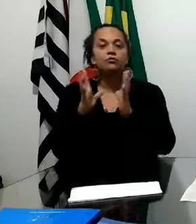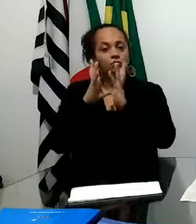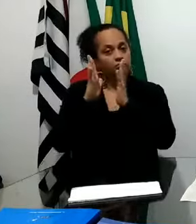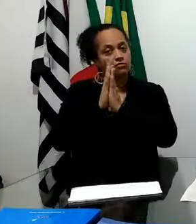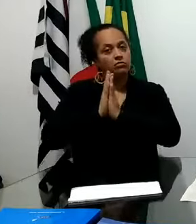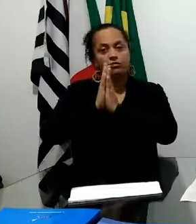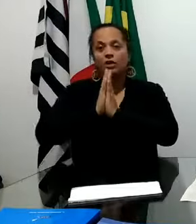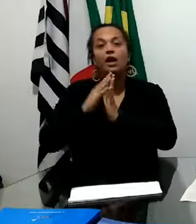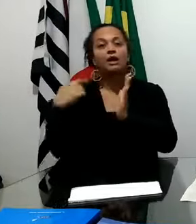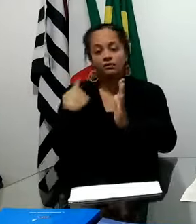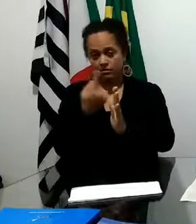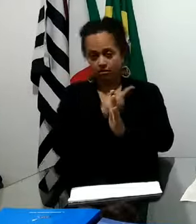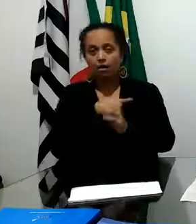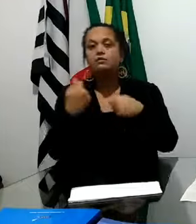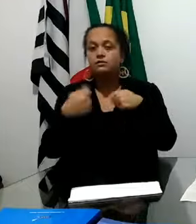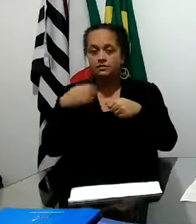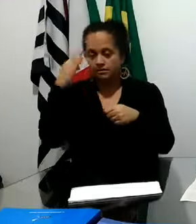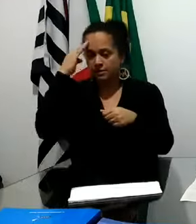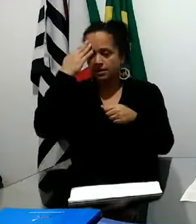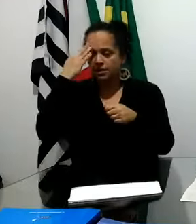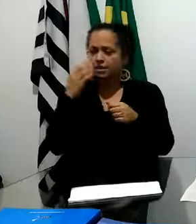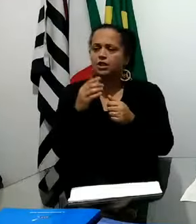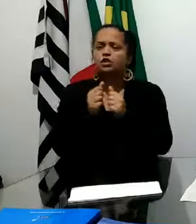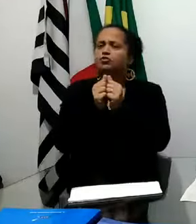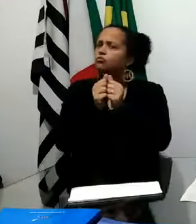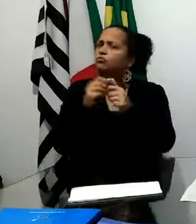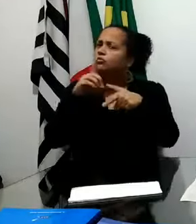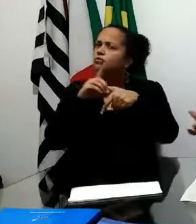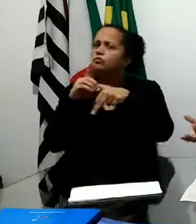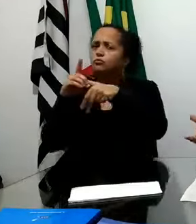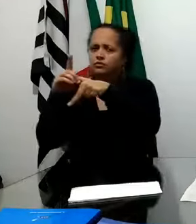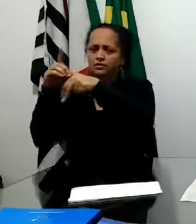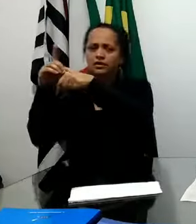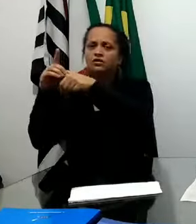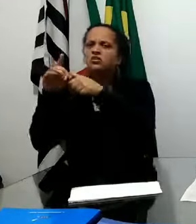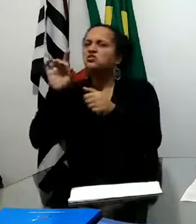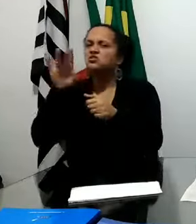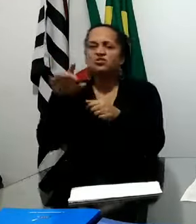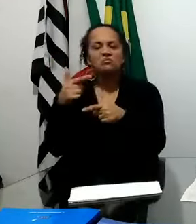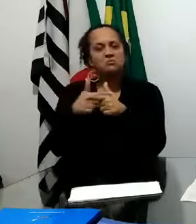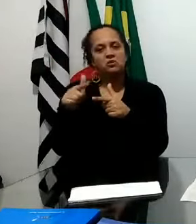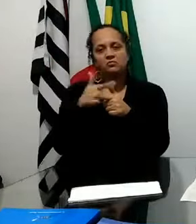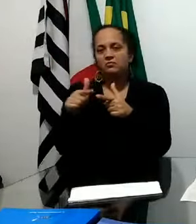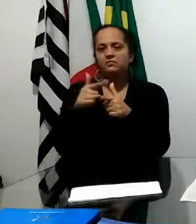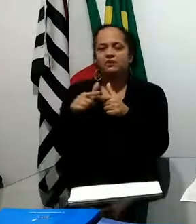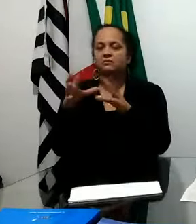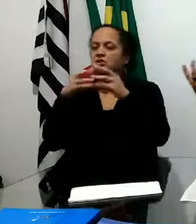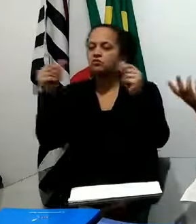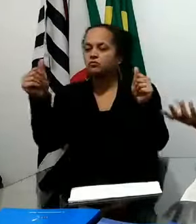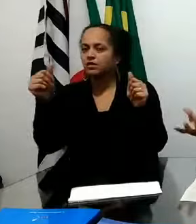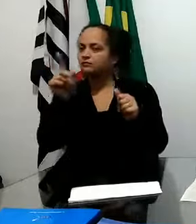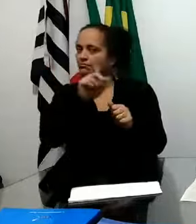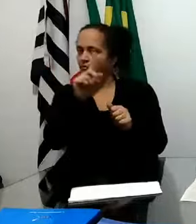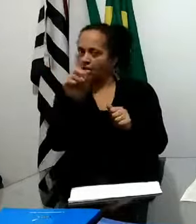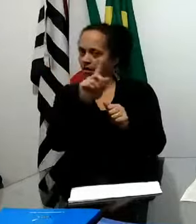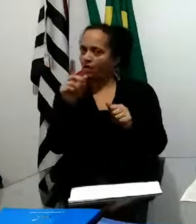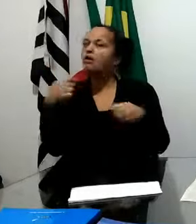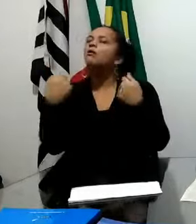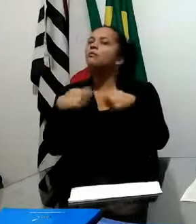que a vida cristã, andar com Deus, se relacionar com Deus, não é para que somente nossos problemas sejam resolvidos. Existe um propósito